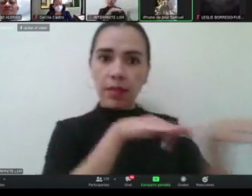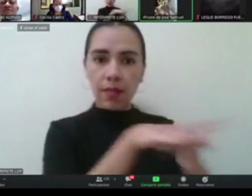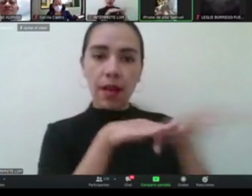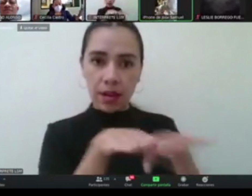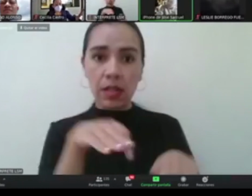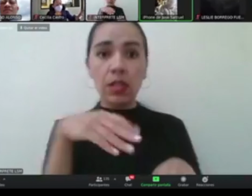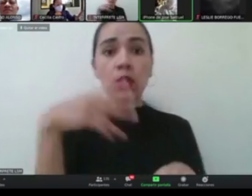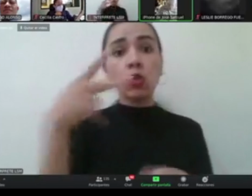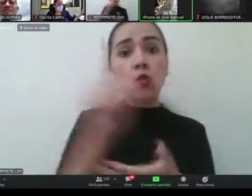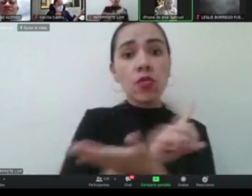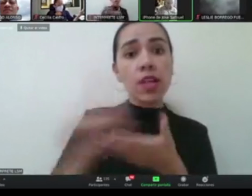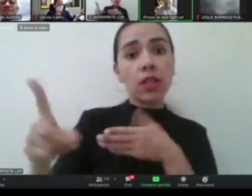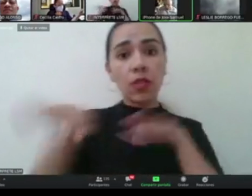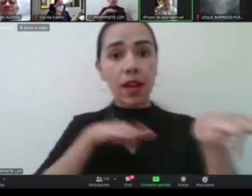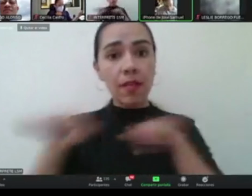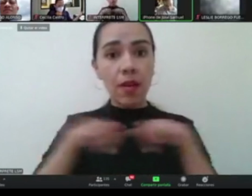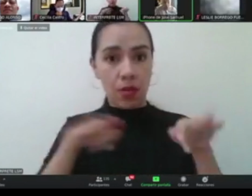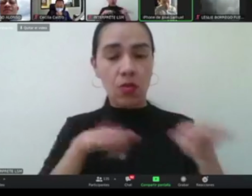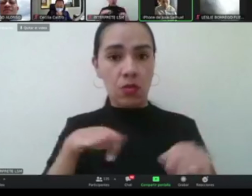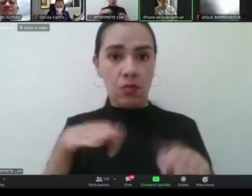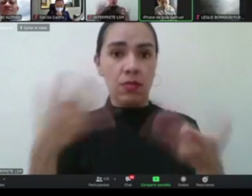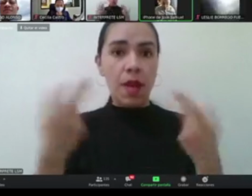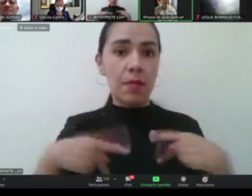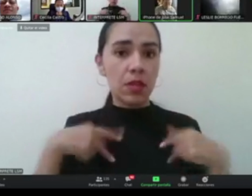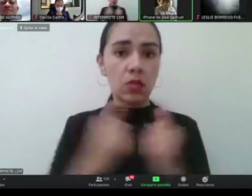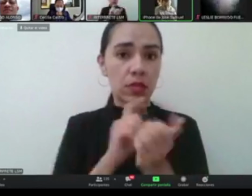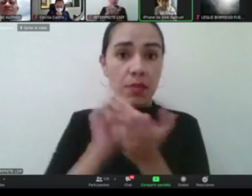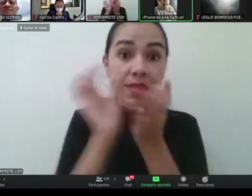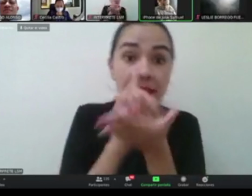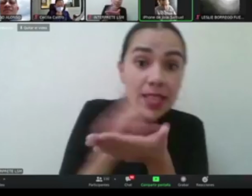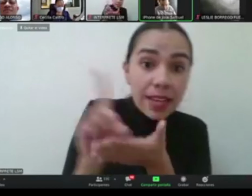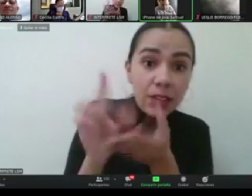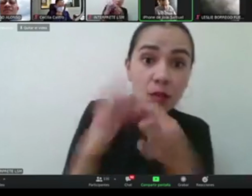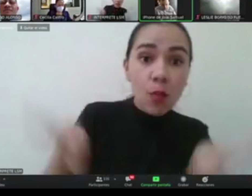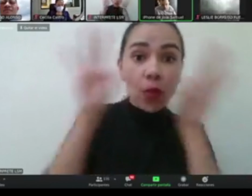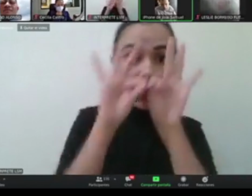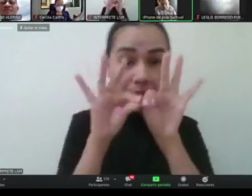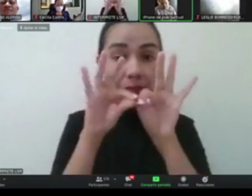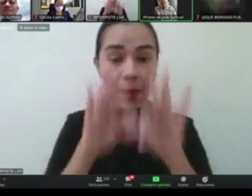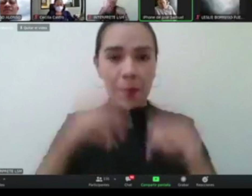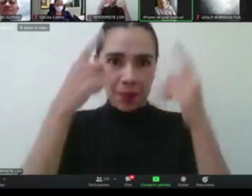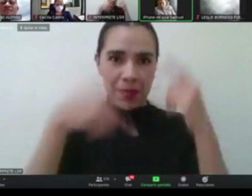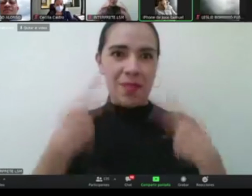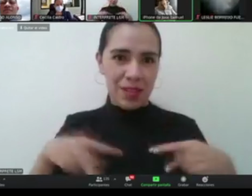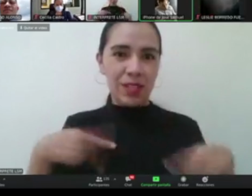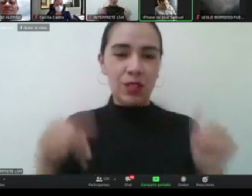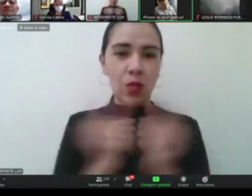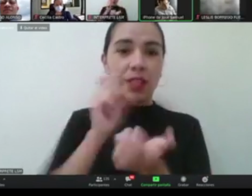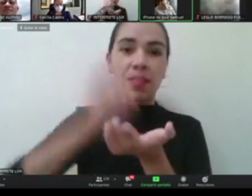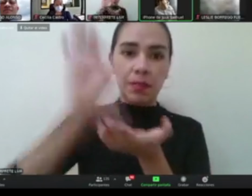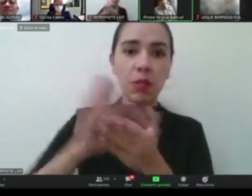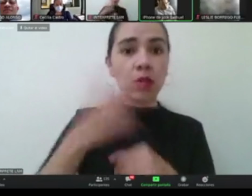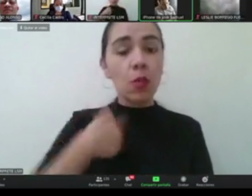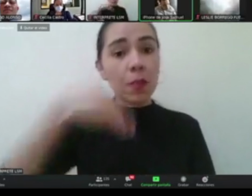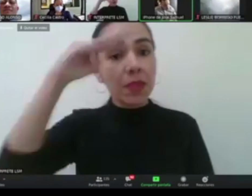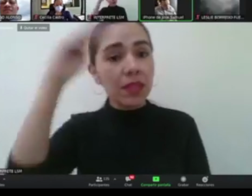personas con discapacidad, así como hablaba la compañera anterior, es un derecho importante para nosotros, ¿verdad? Y por eso considero